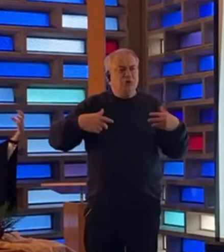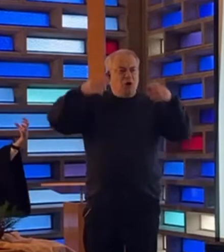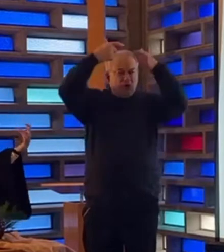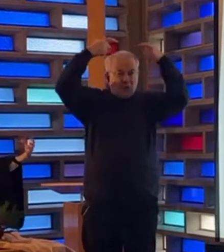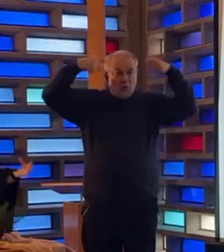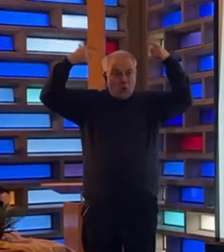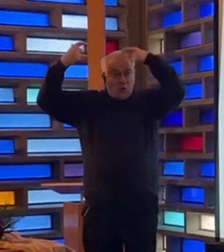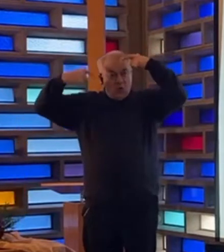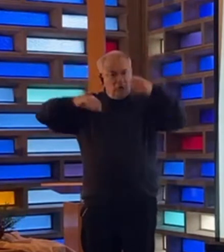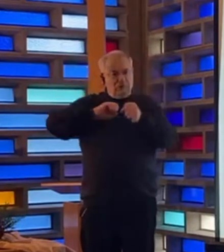couronnes partout.